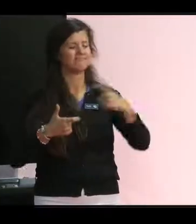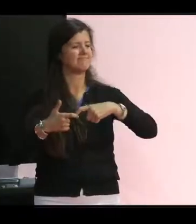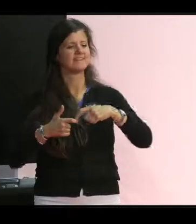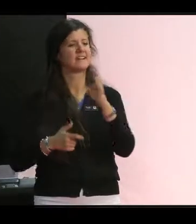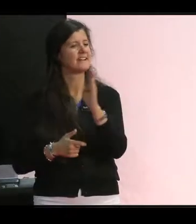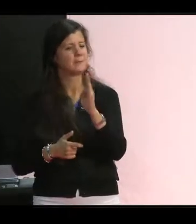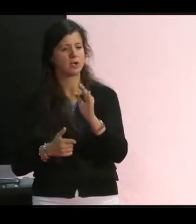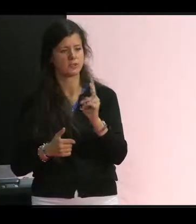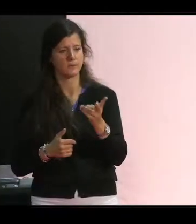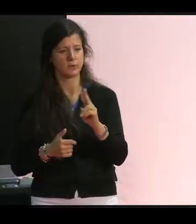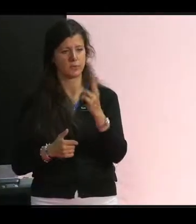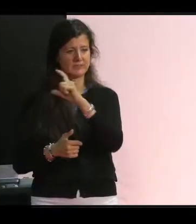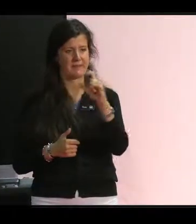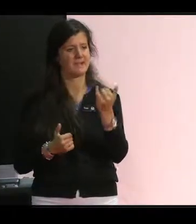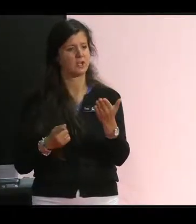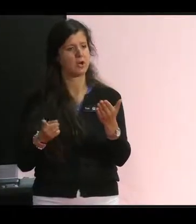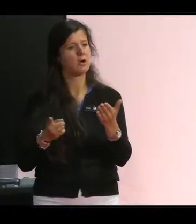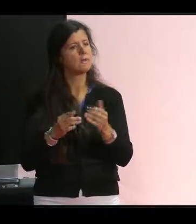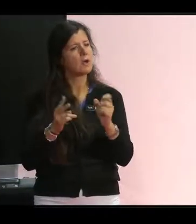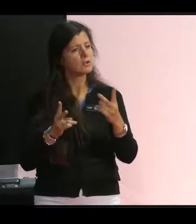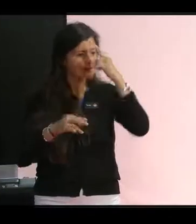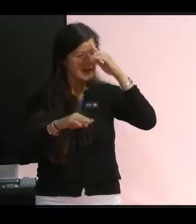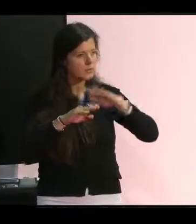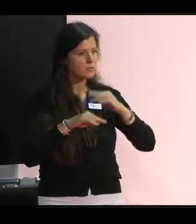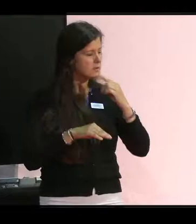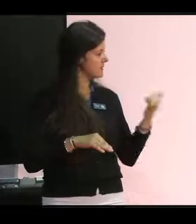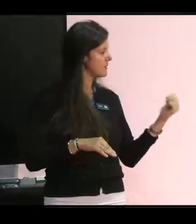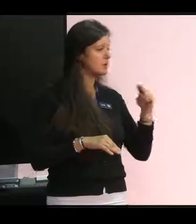idag. Men också att ta in det här som Nunne